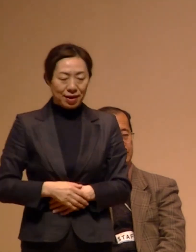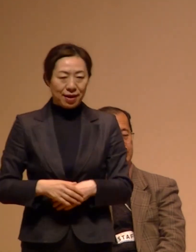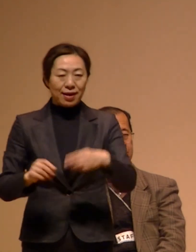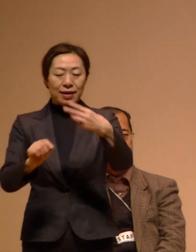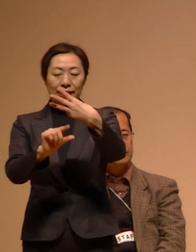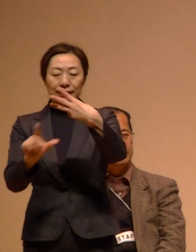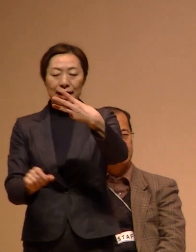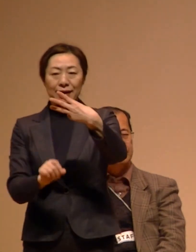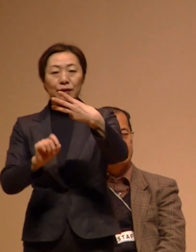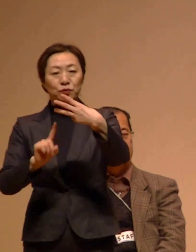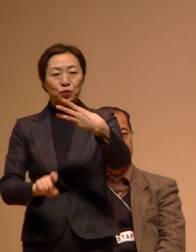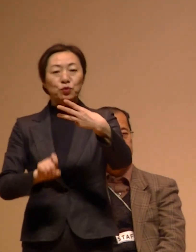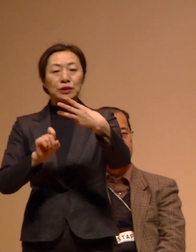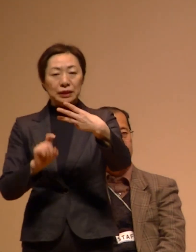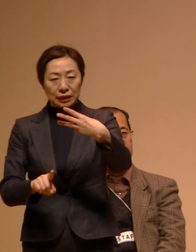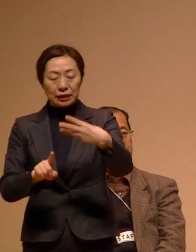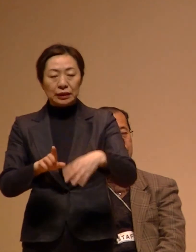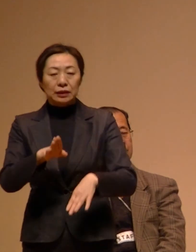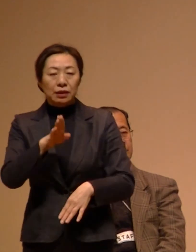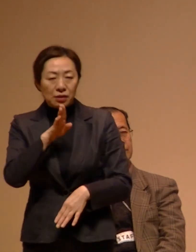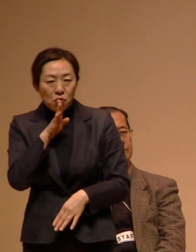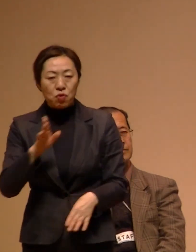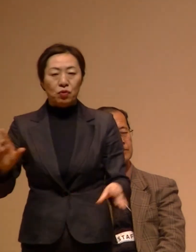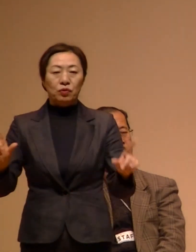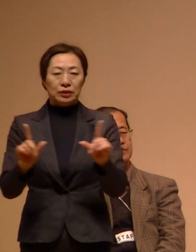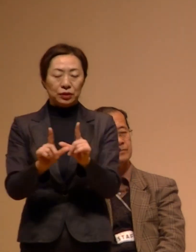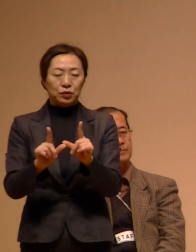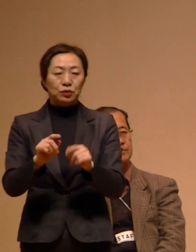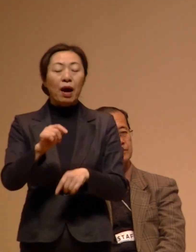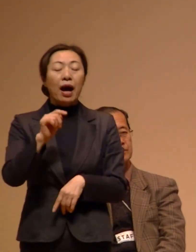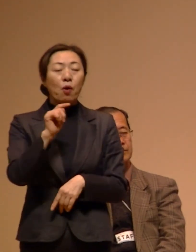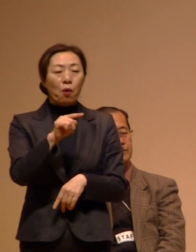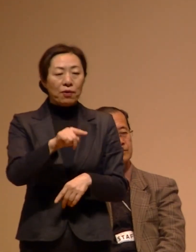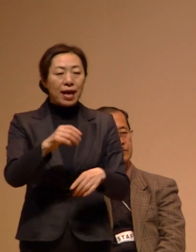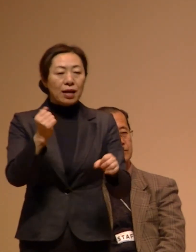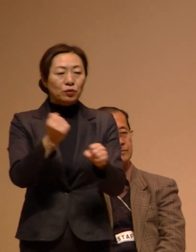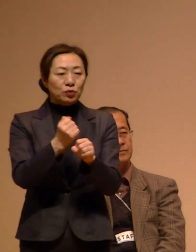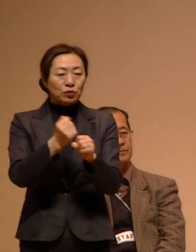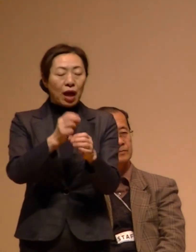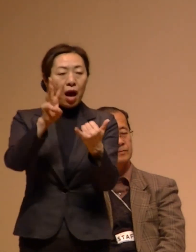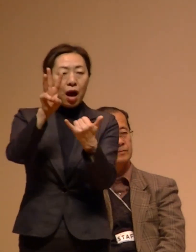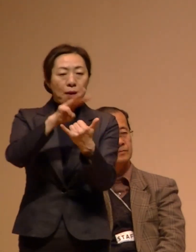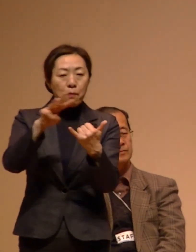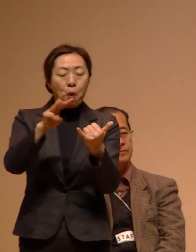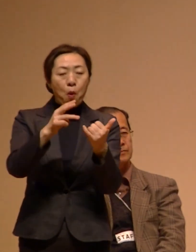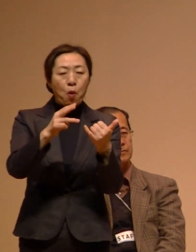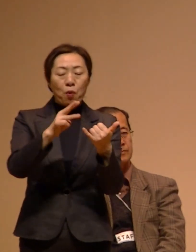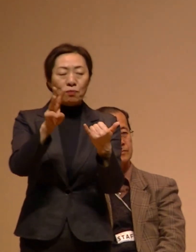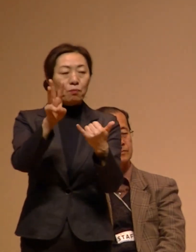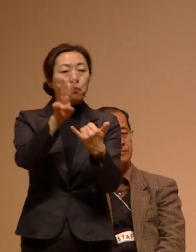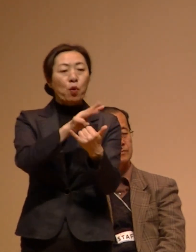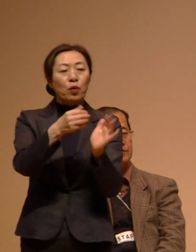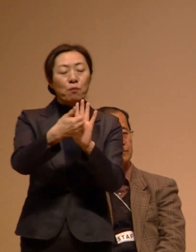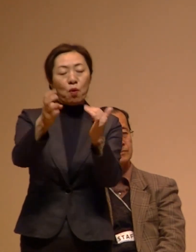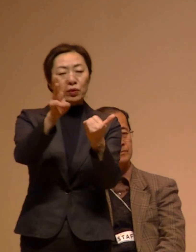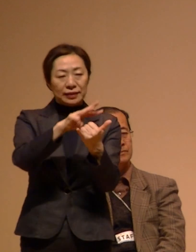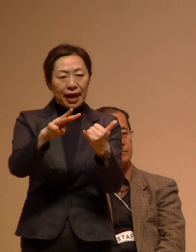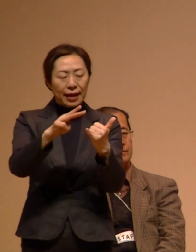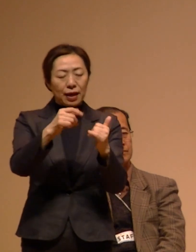3月11日の当日は小屋神殿で作られた防災部会が町内を巡回